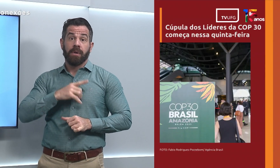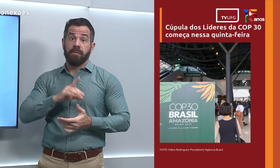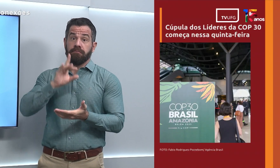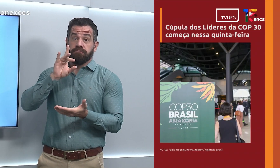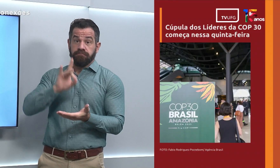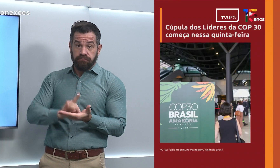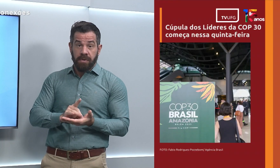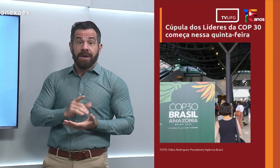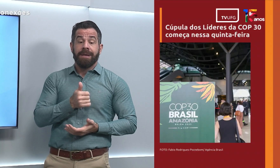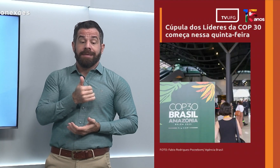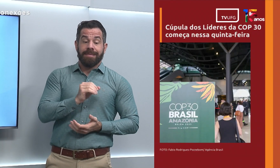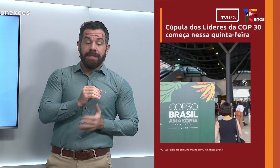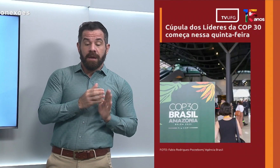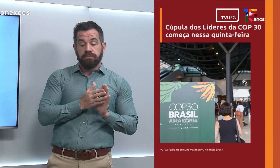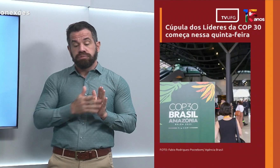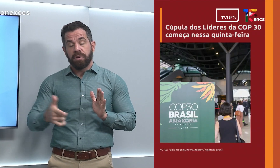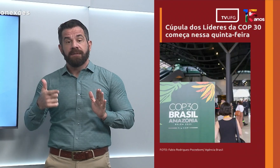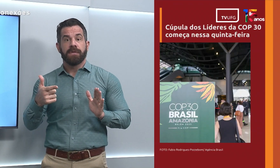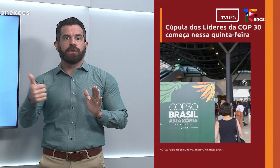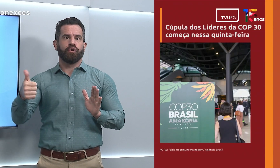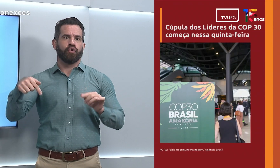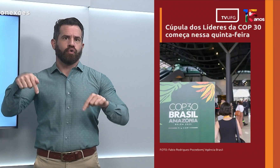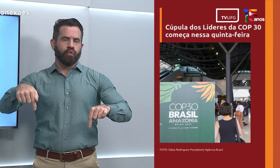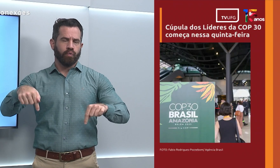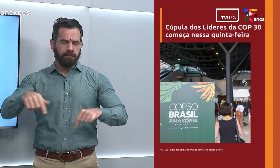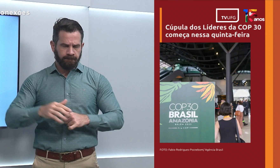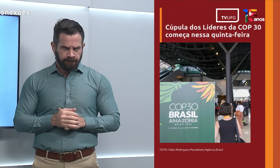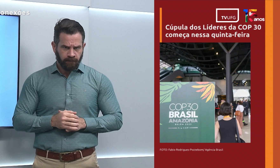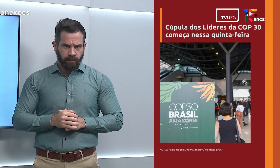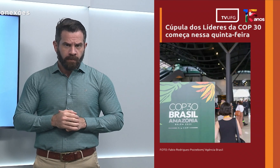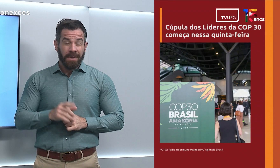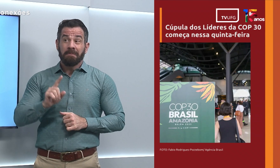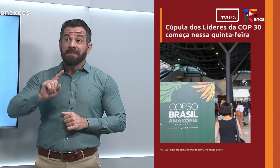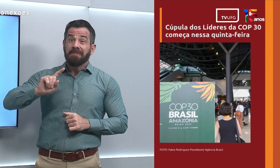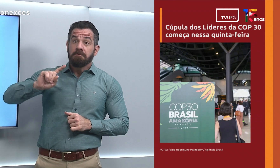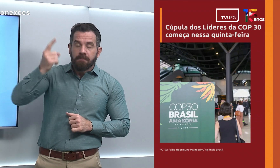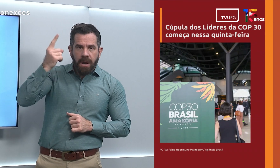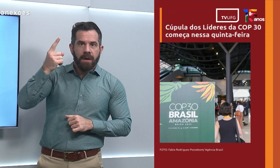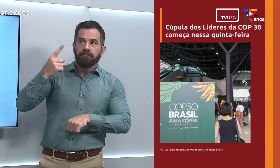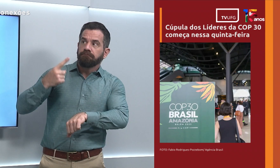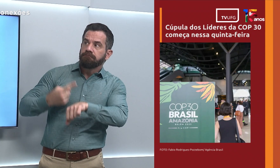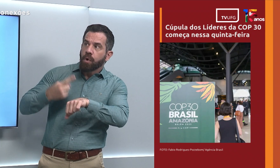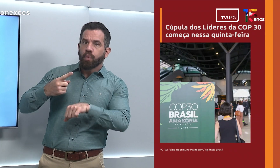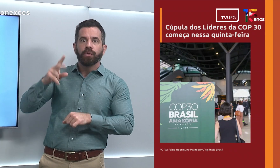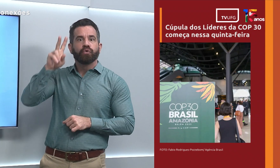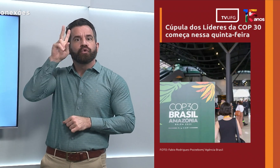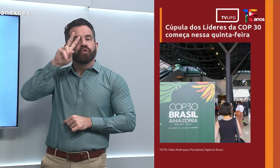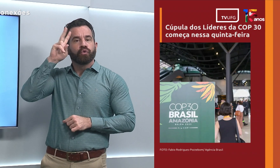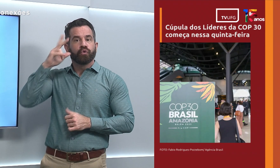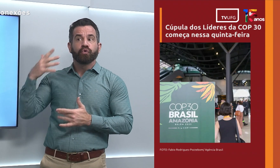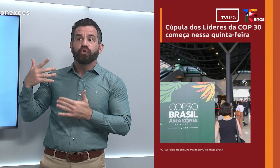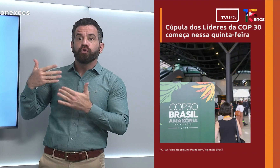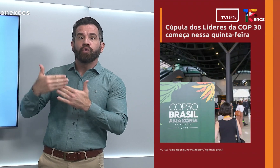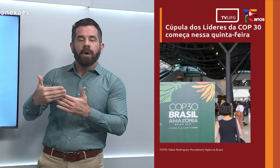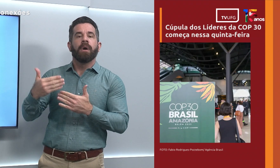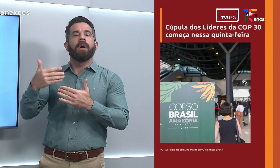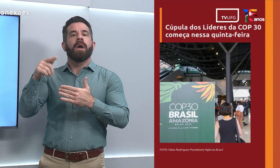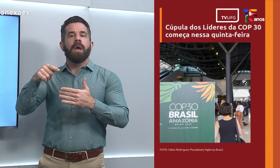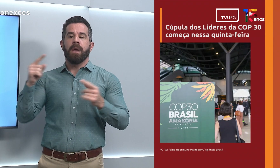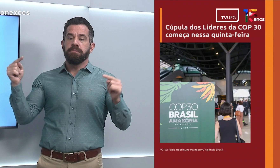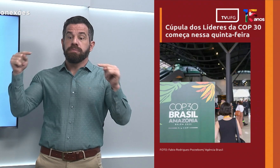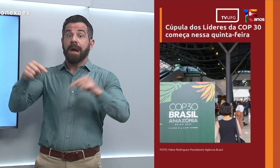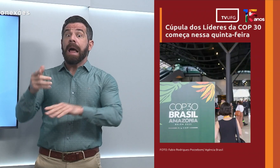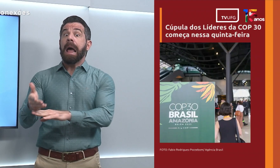e 21 desse mês. E pela primeira vez, os líderes mundiais se reúnem antes do início da